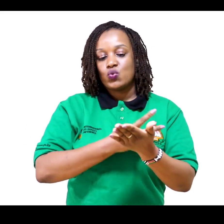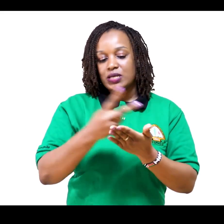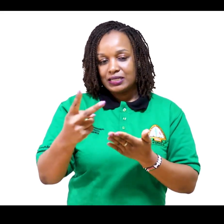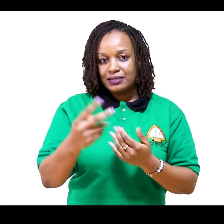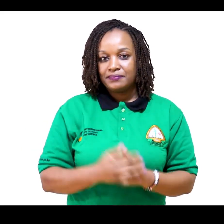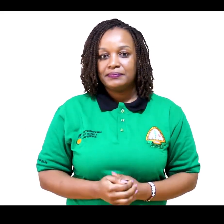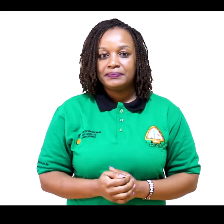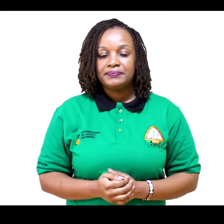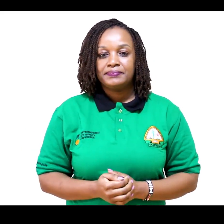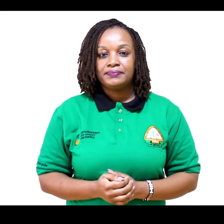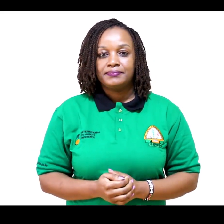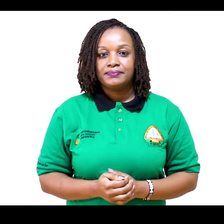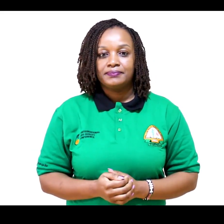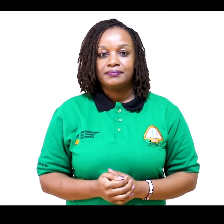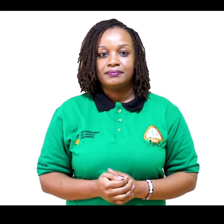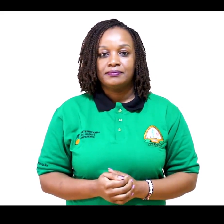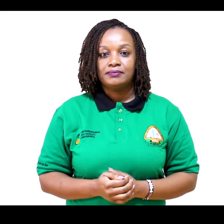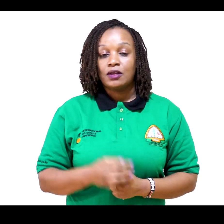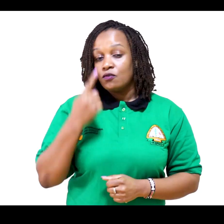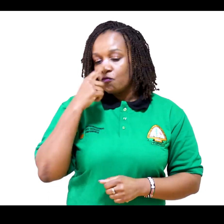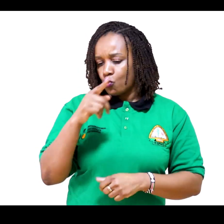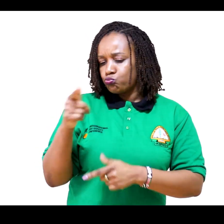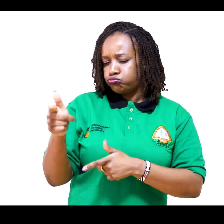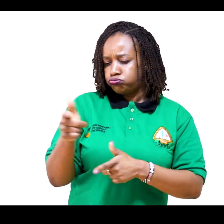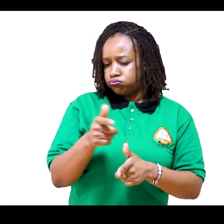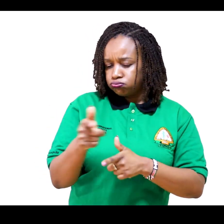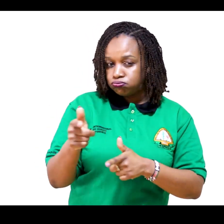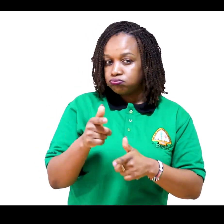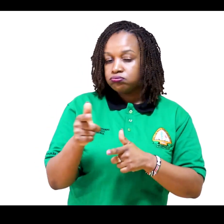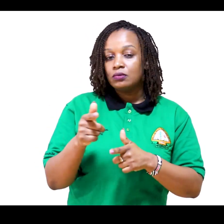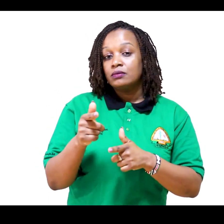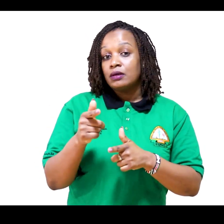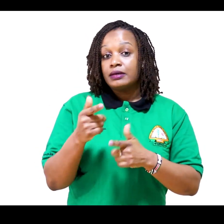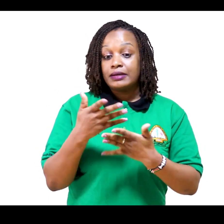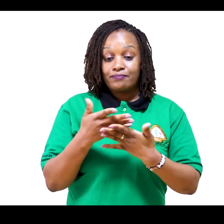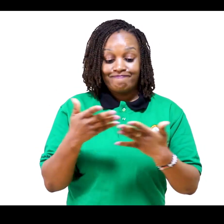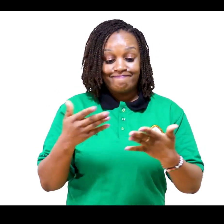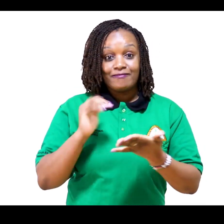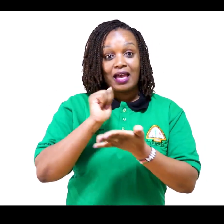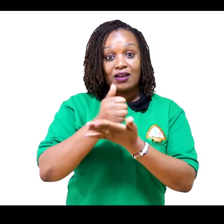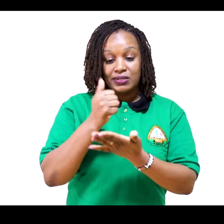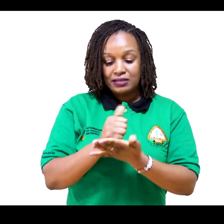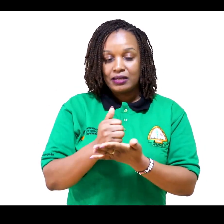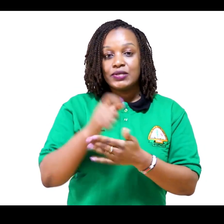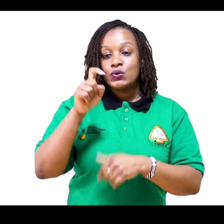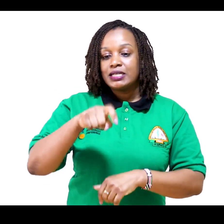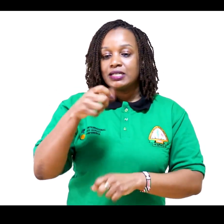ya wiki 2. Kwa ukaguzi wa kituo cha fumigation, hitaji ni ombi la